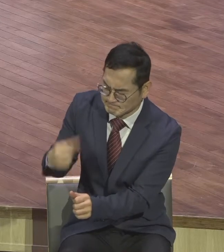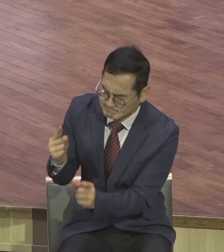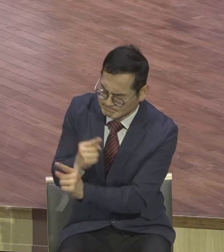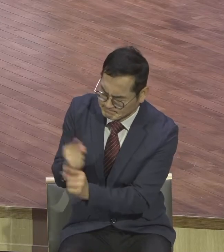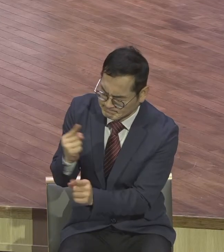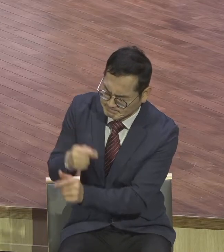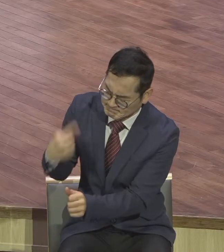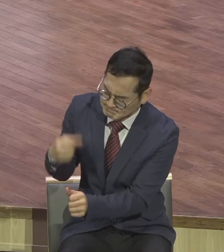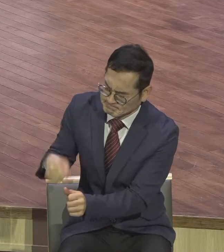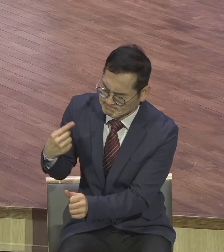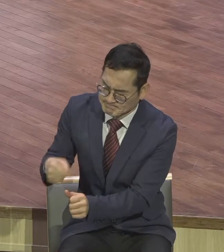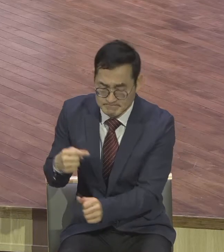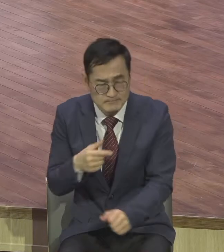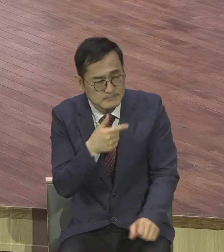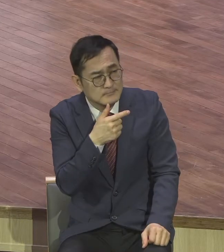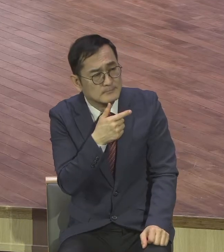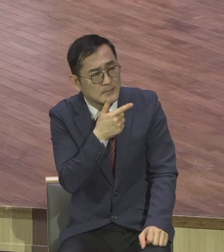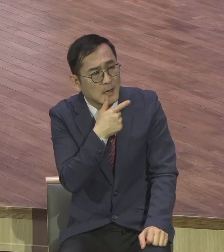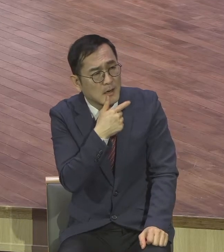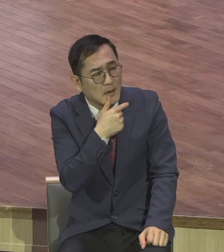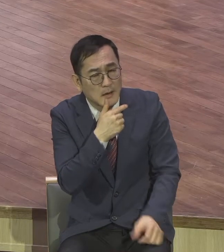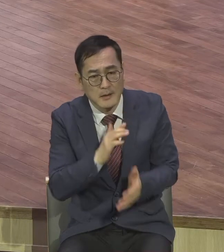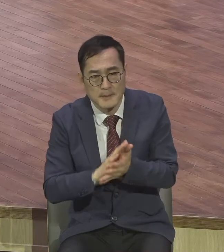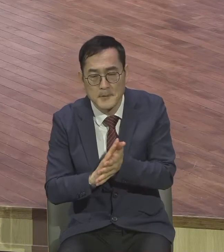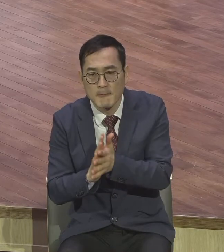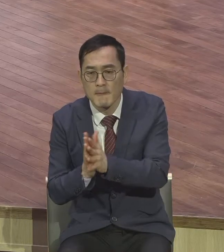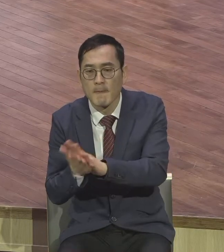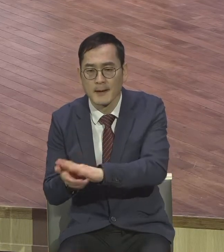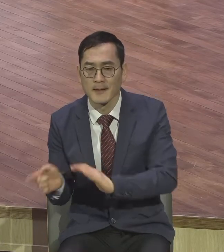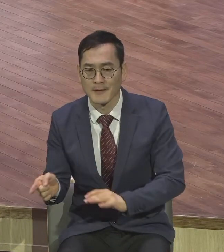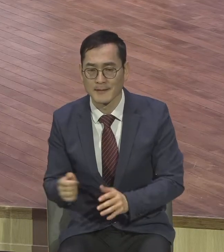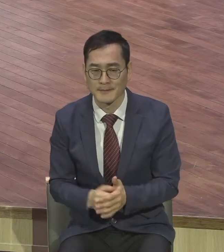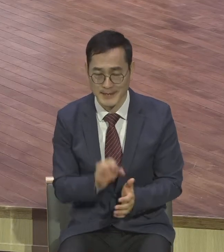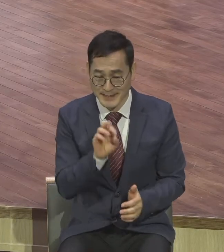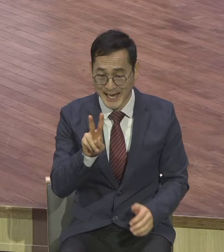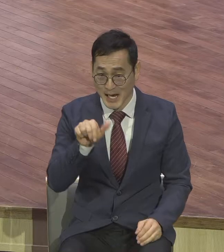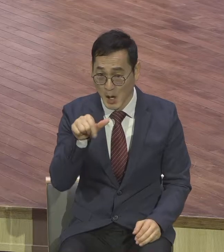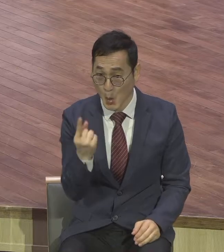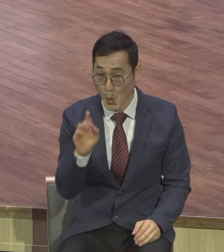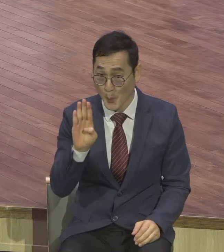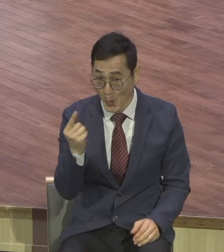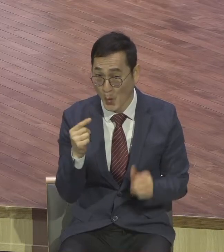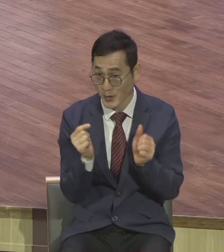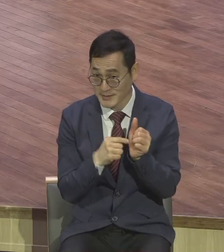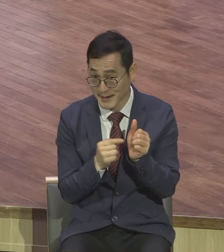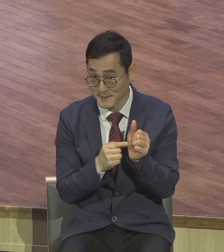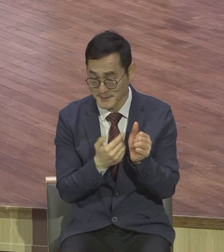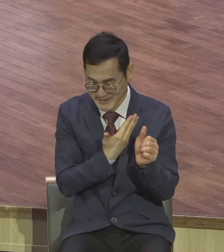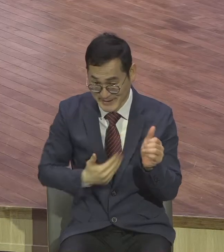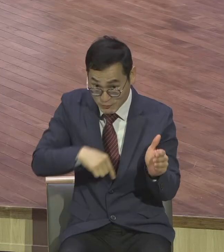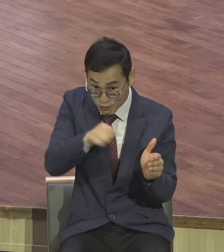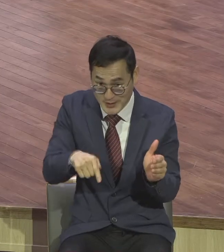변화되었습니다 야거부는 예수님 제자 중에서 제일 먼저 순교했어요